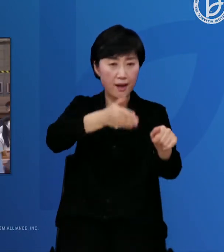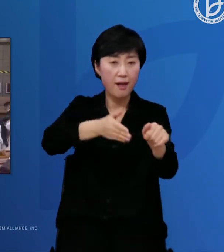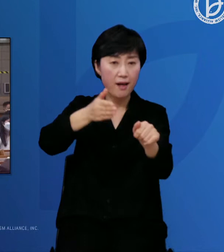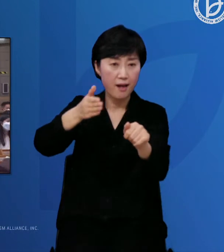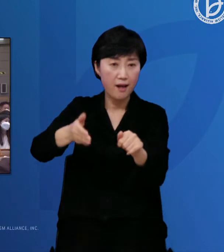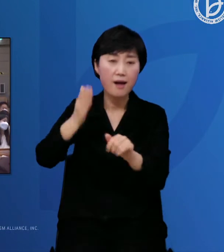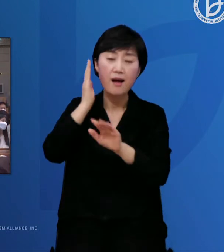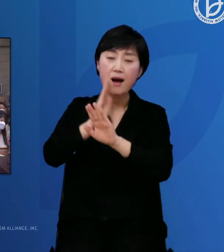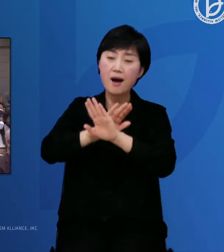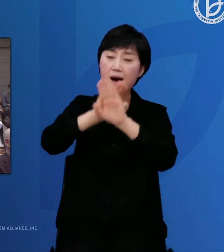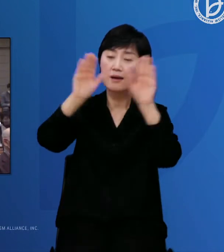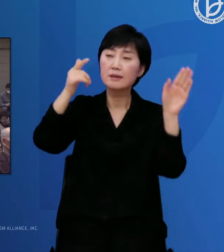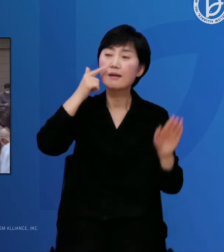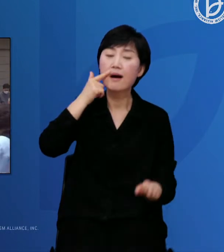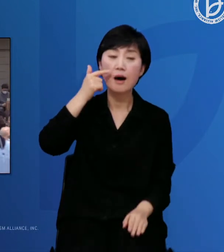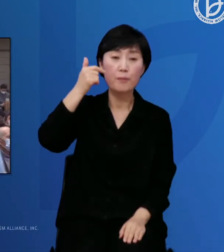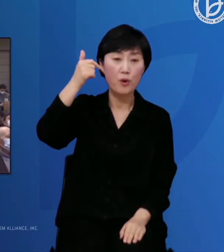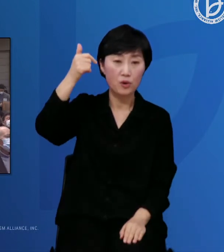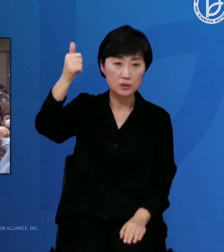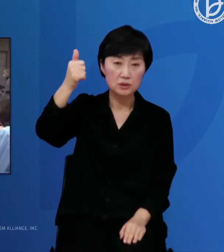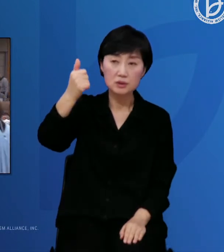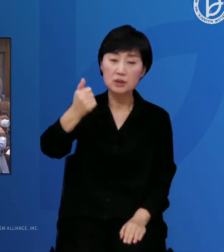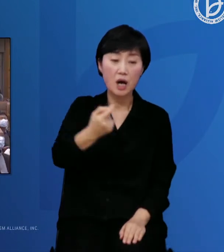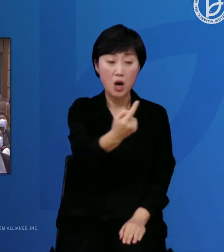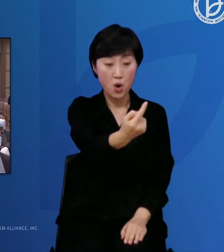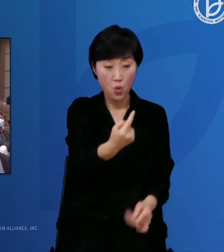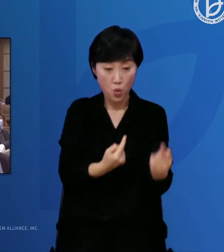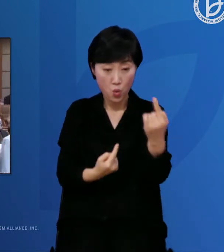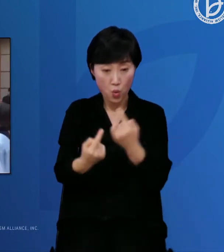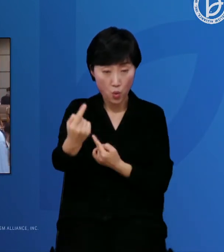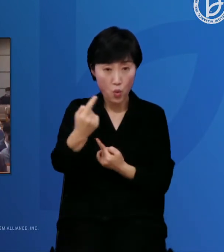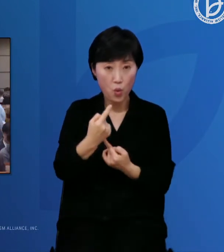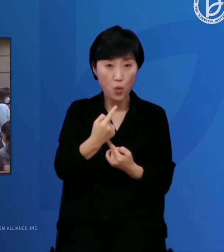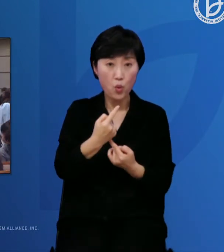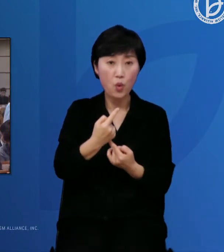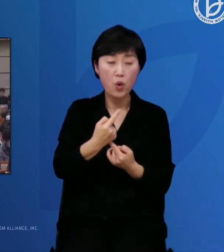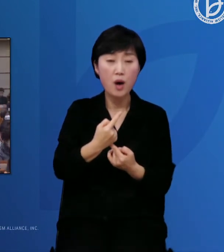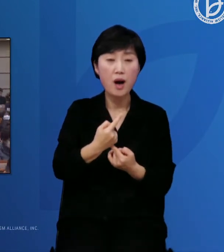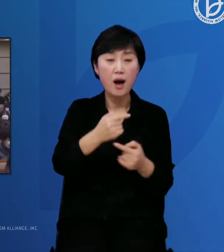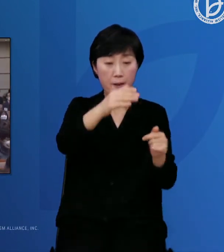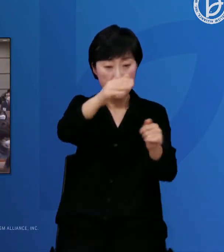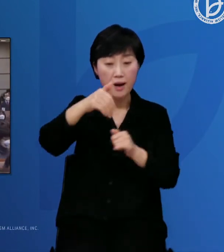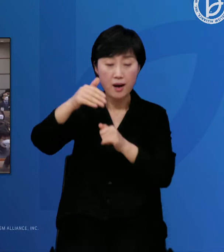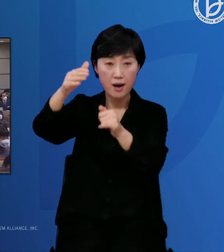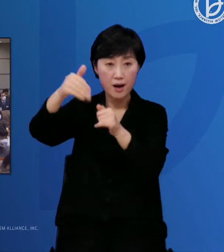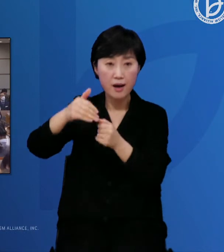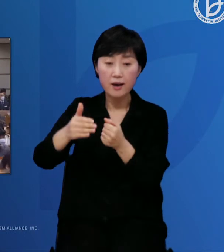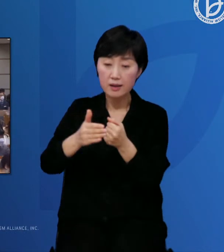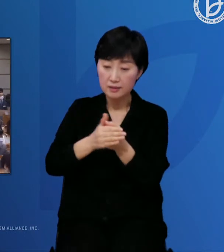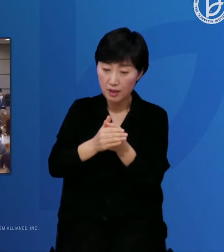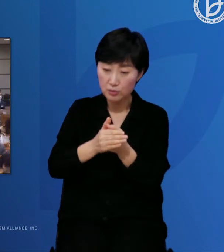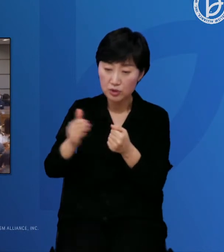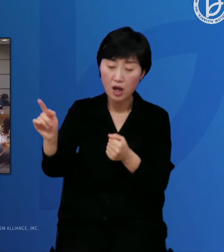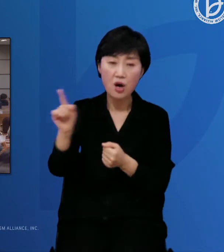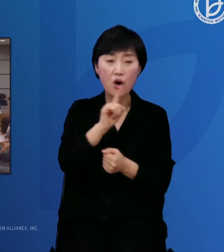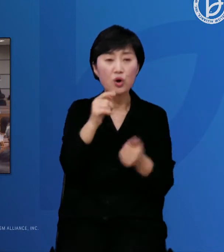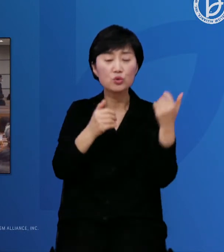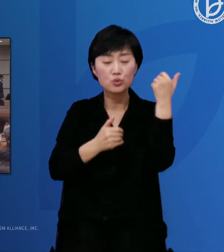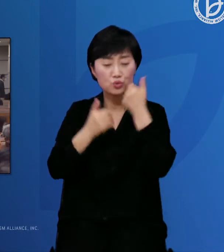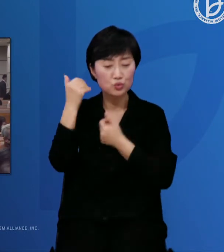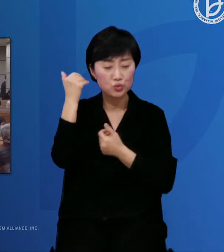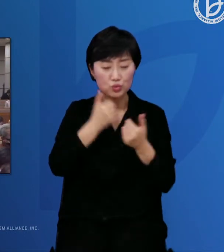들으라. 하늘 아버지가 오라 하시니 어느